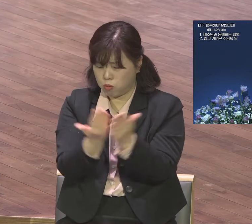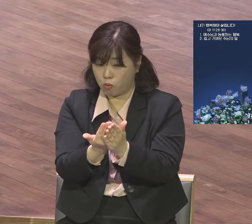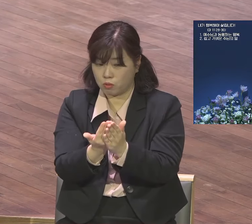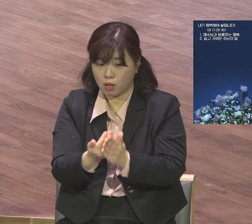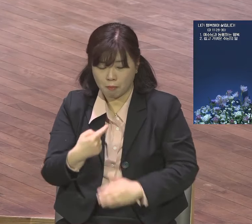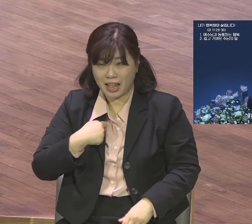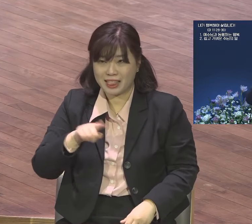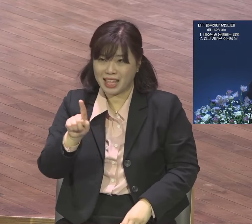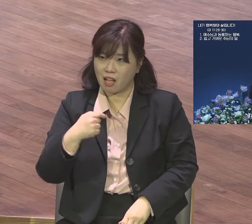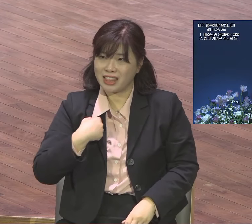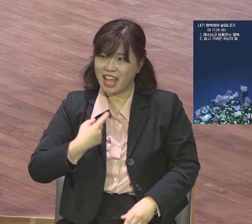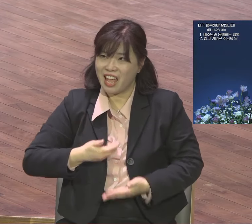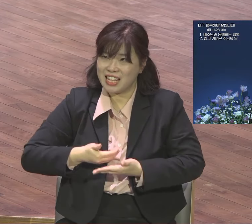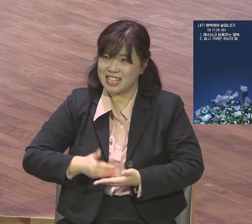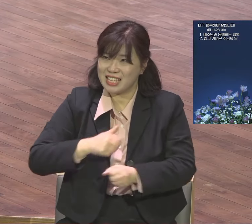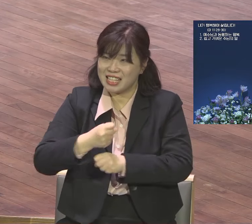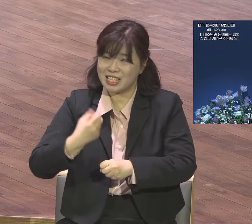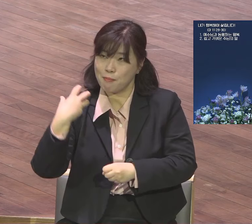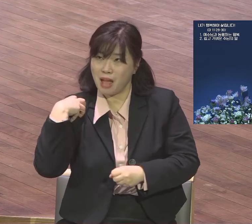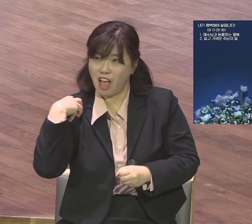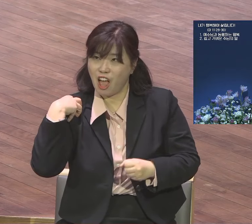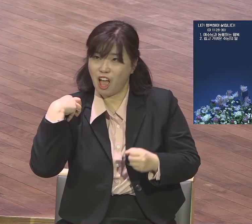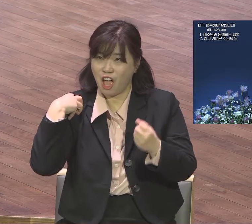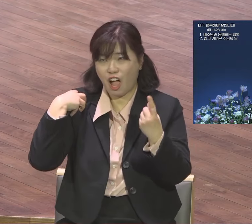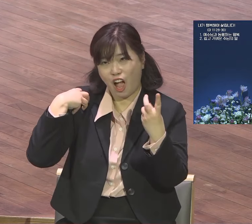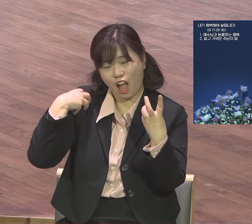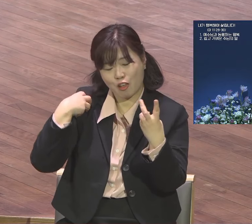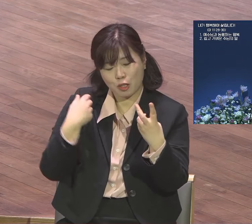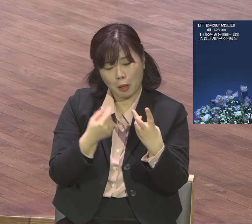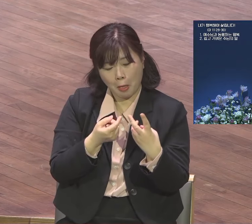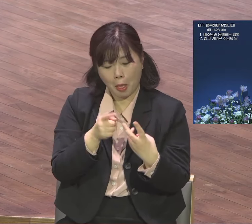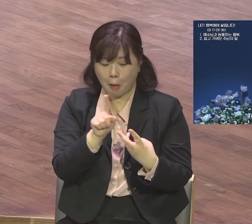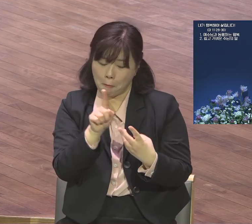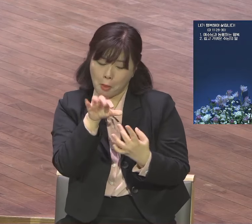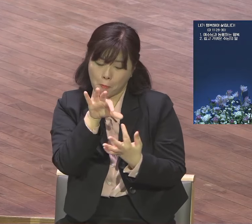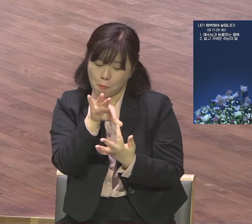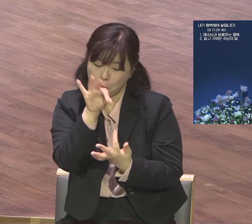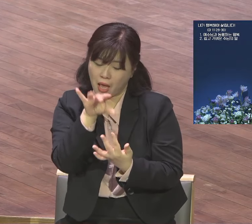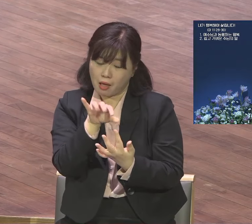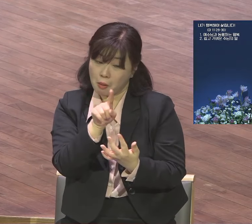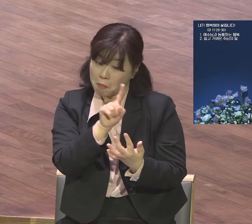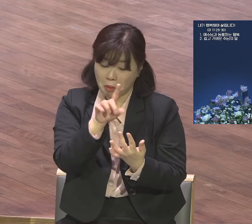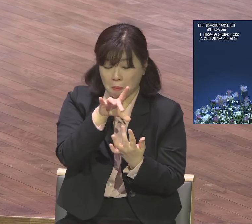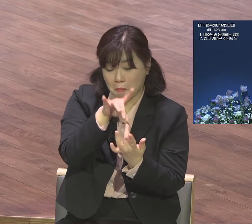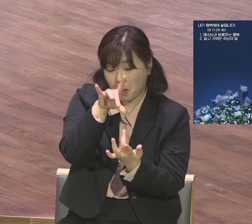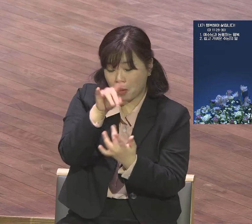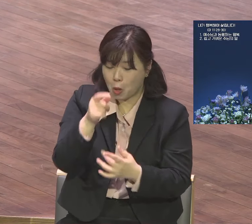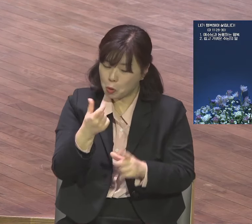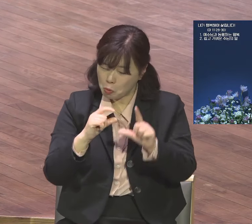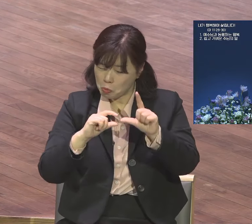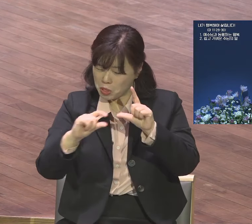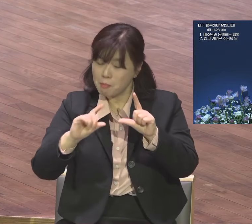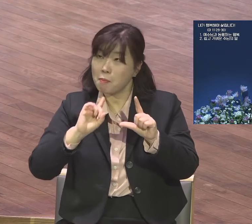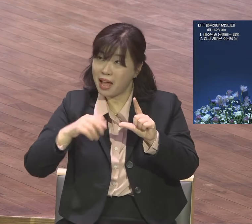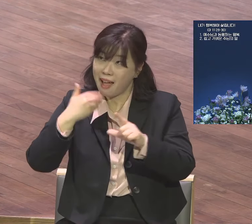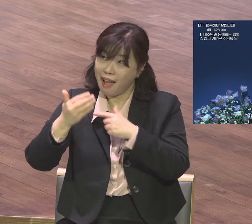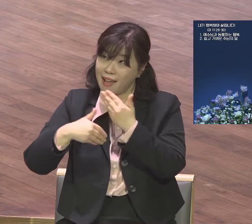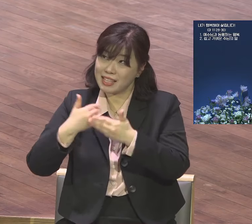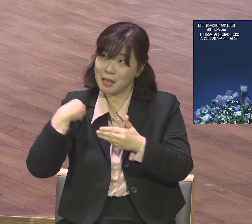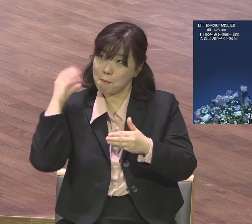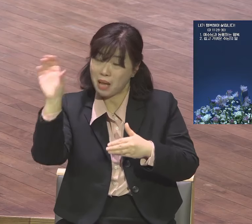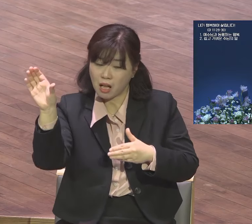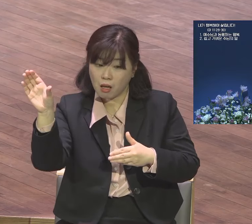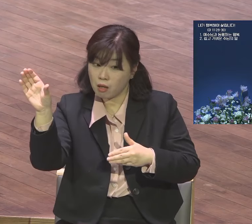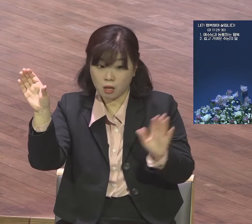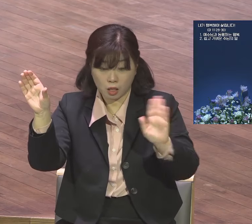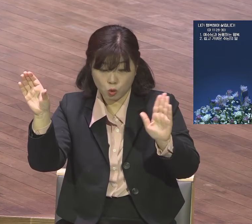맡기라는 표현은 위로 던지라는 뜻이에요. 누구에게 던집니까? 주님께 던지면 되는 거예요. 그러면 끝나는